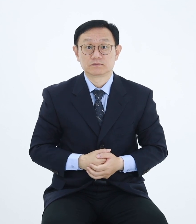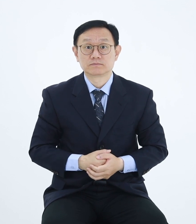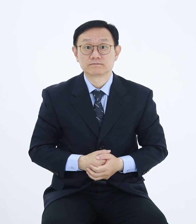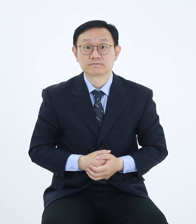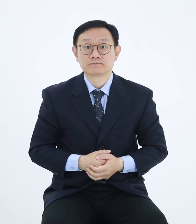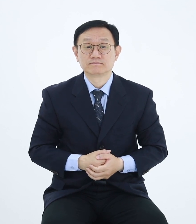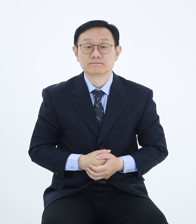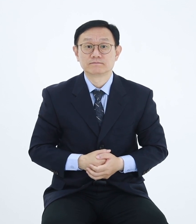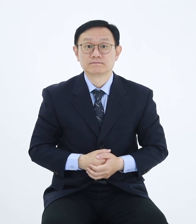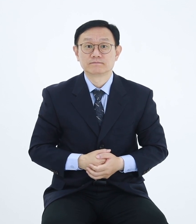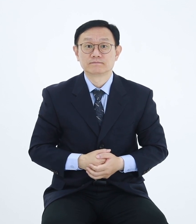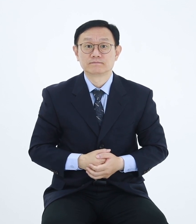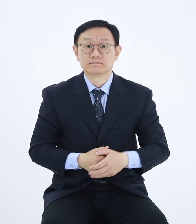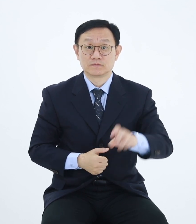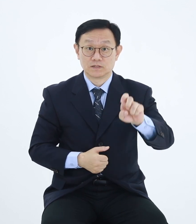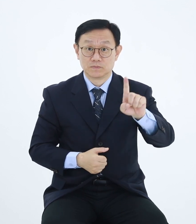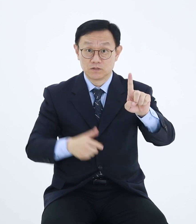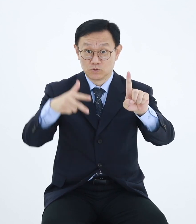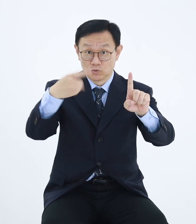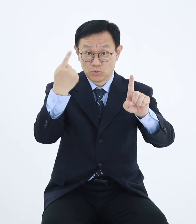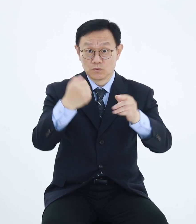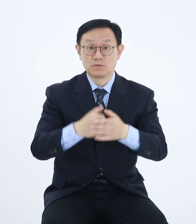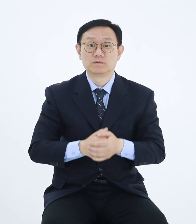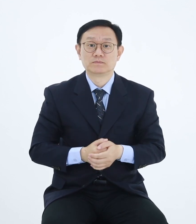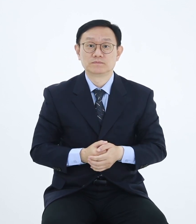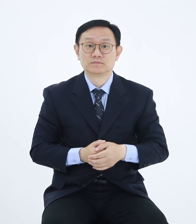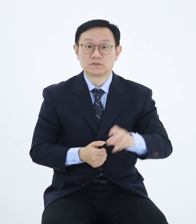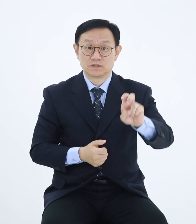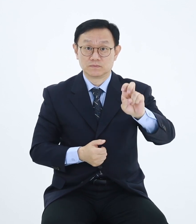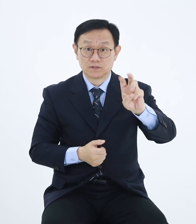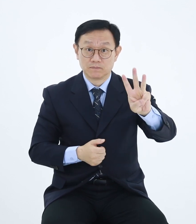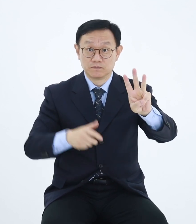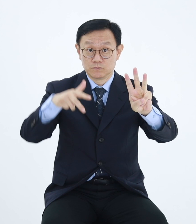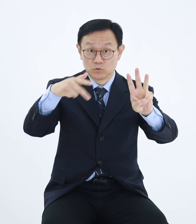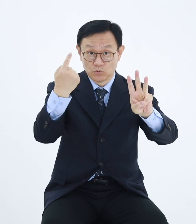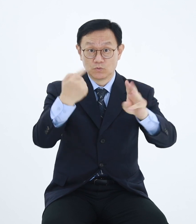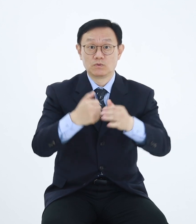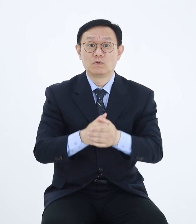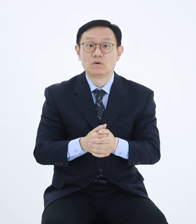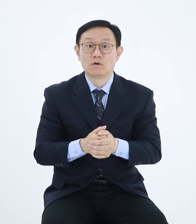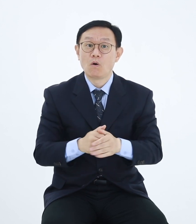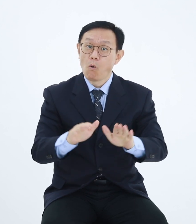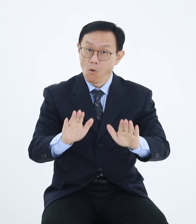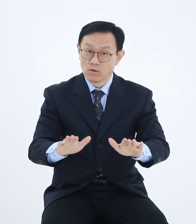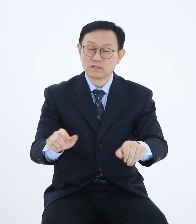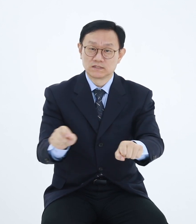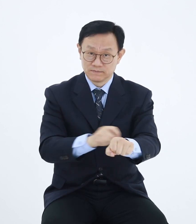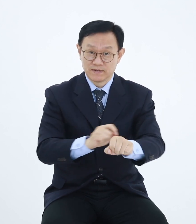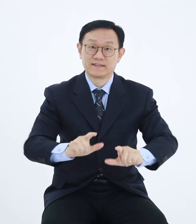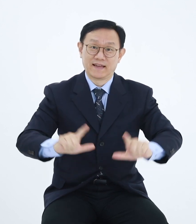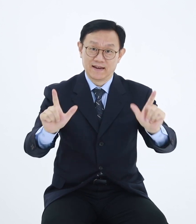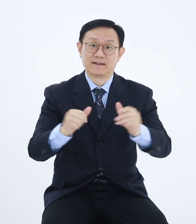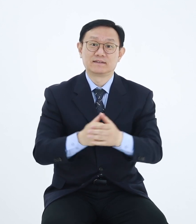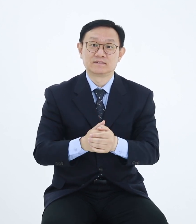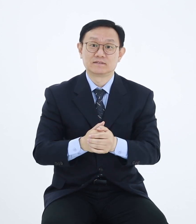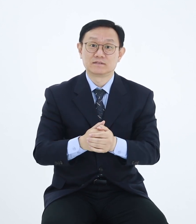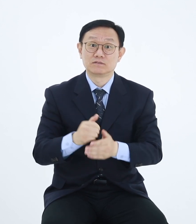관련 조항 제21조 제23조 오늘은 특별한 날 우리